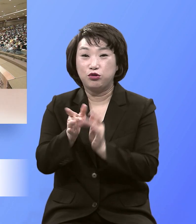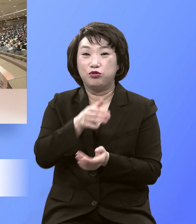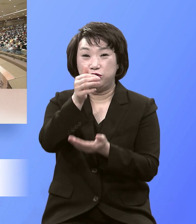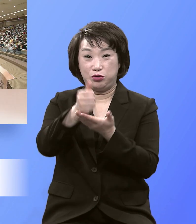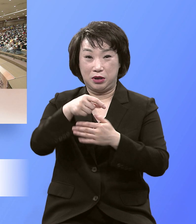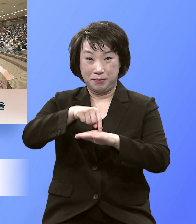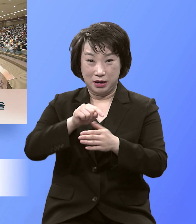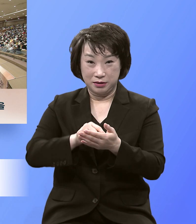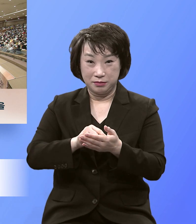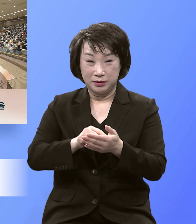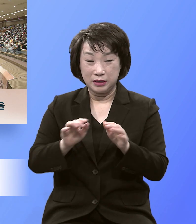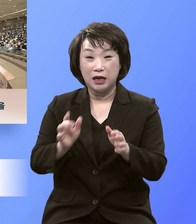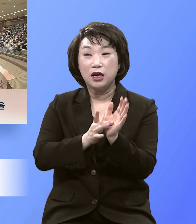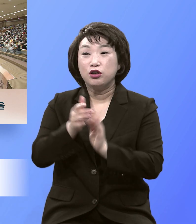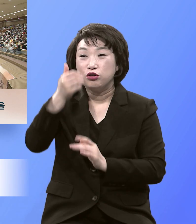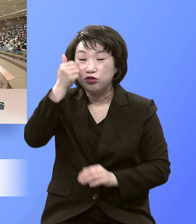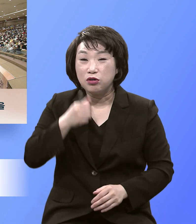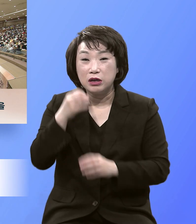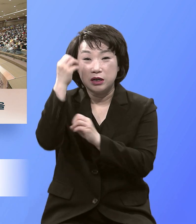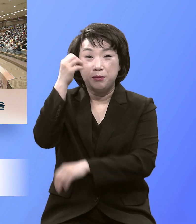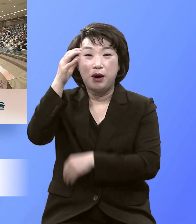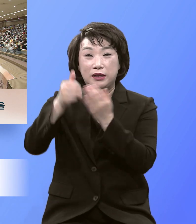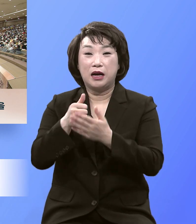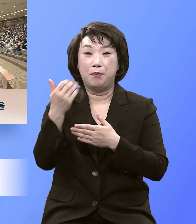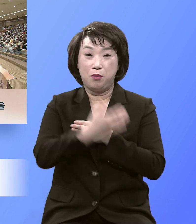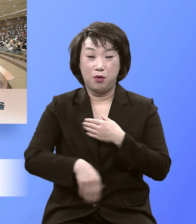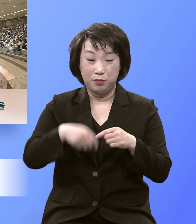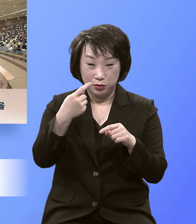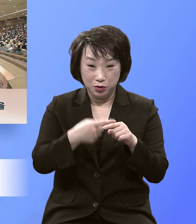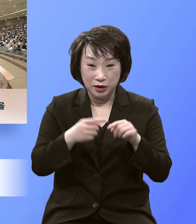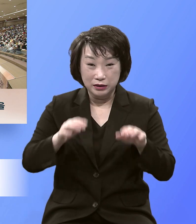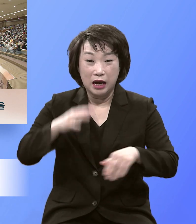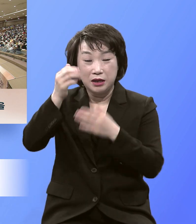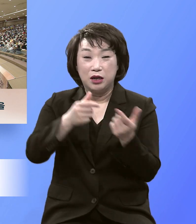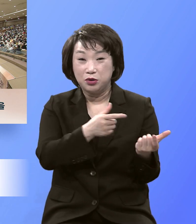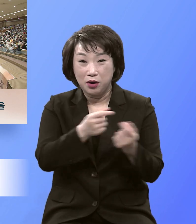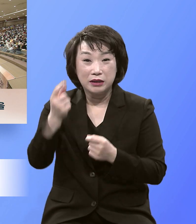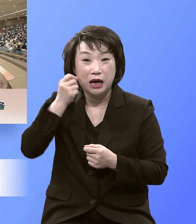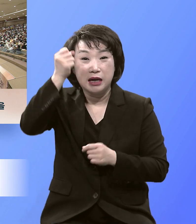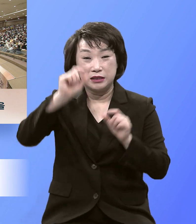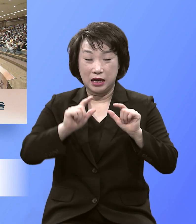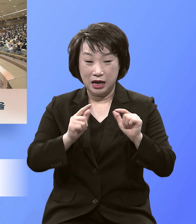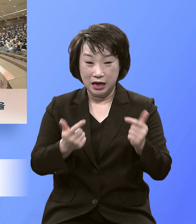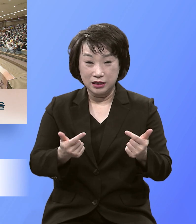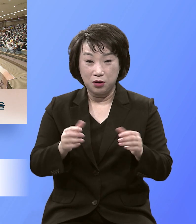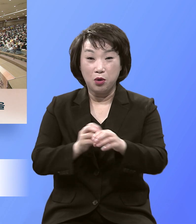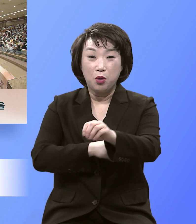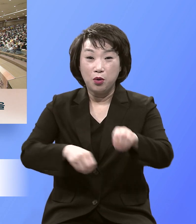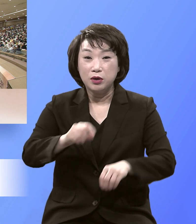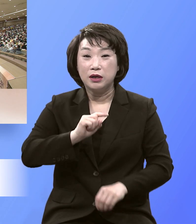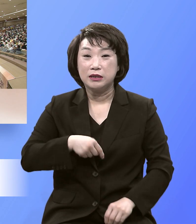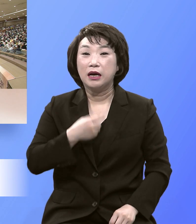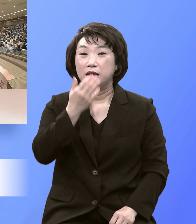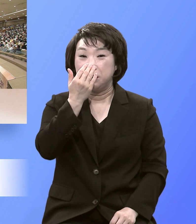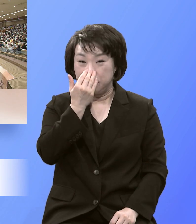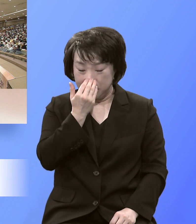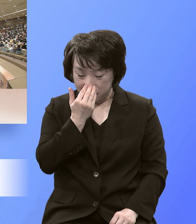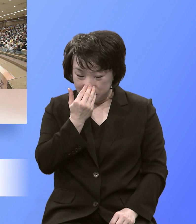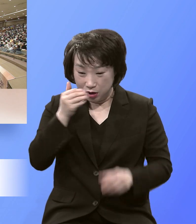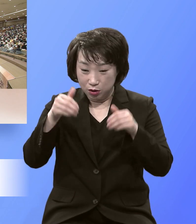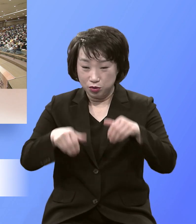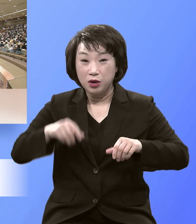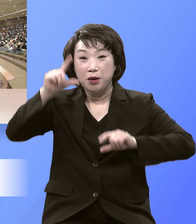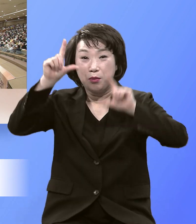예수의 마음이니 그는 근본 하나님의 본체시나 하나님과 동등됨을 취할 것으로 여기지 아니하시고